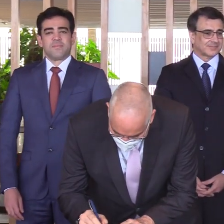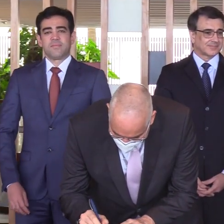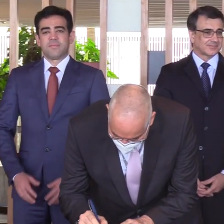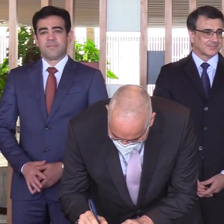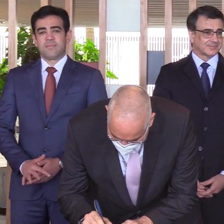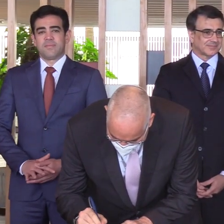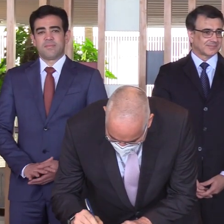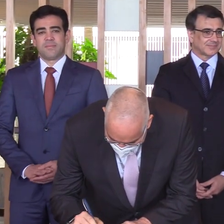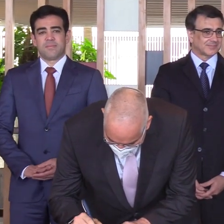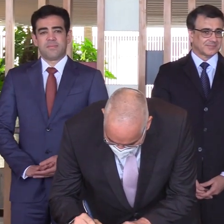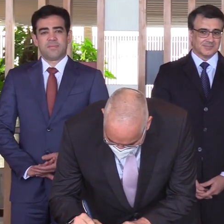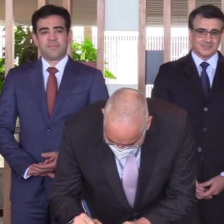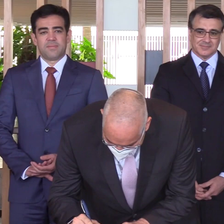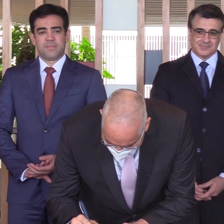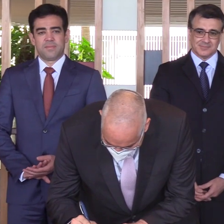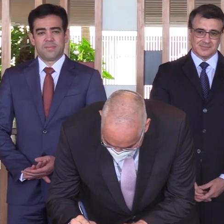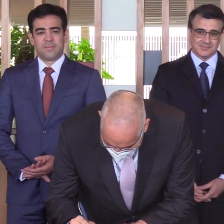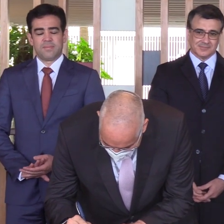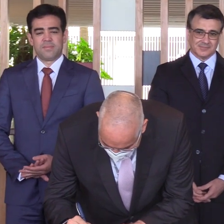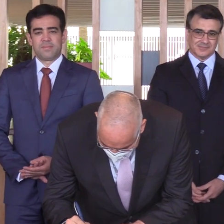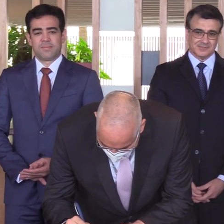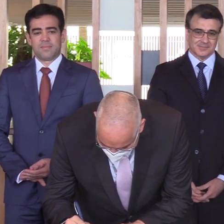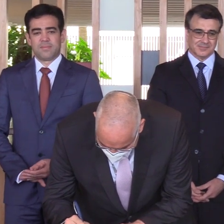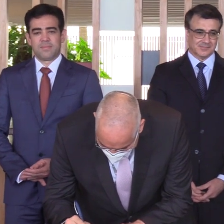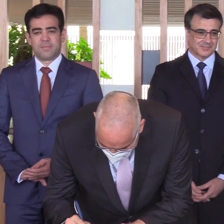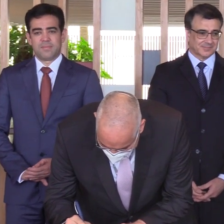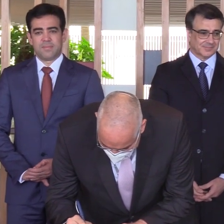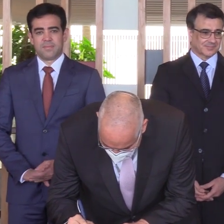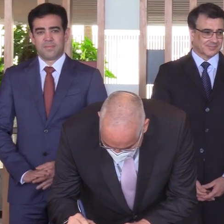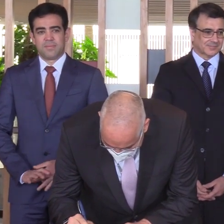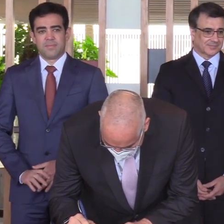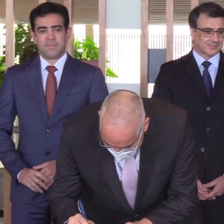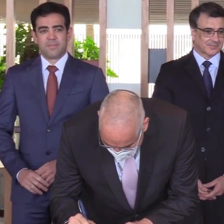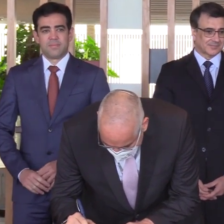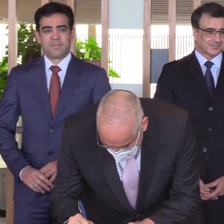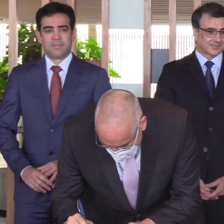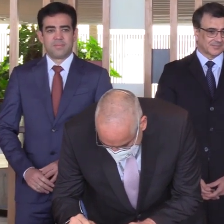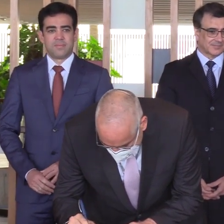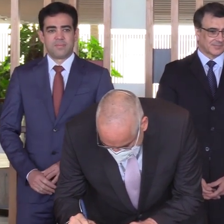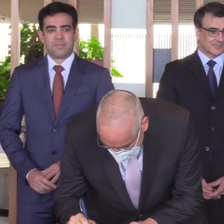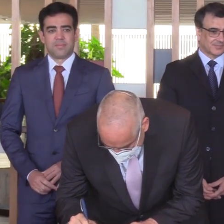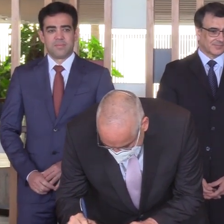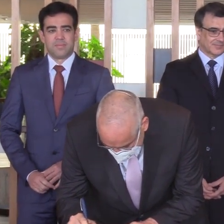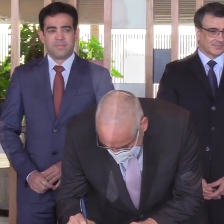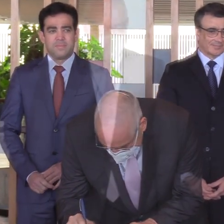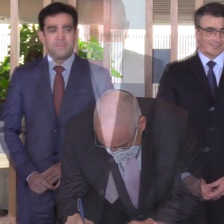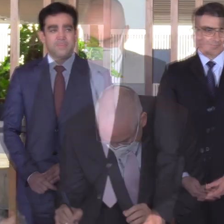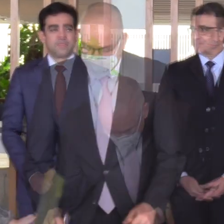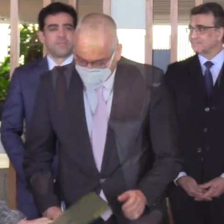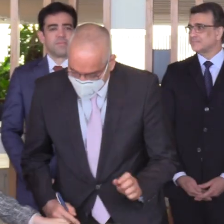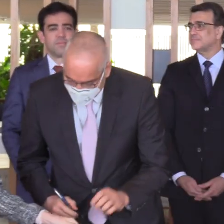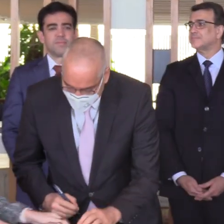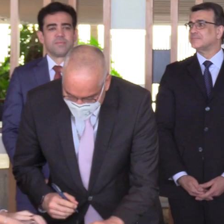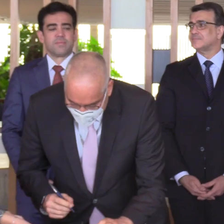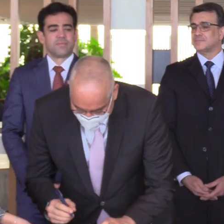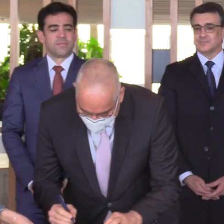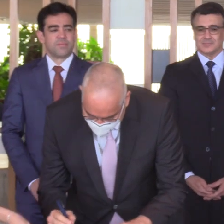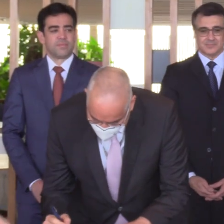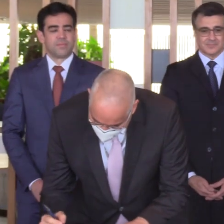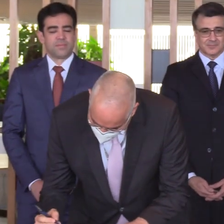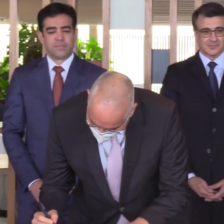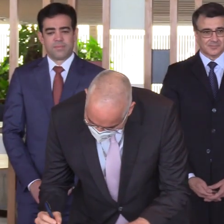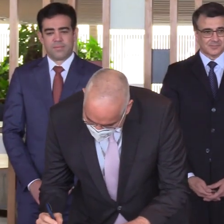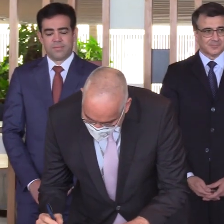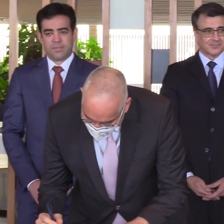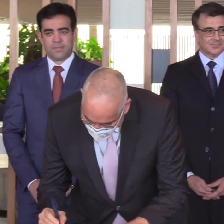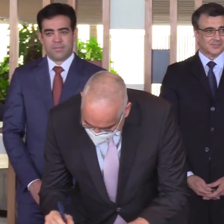Andrade Filho, secretário de Gestão Administrativa do Ministério das Relações Exteriores, e o excelentíssimo senhor